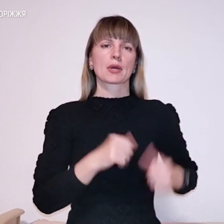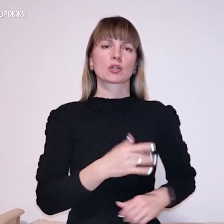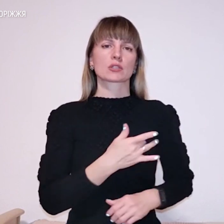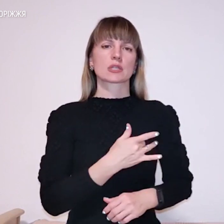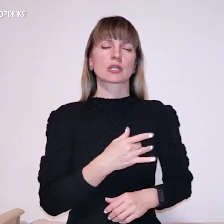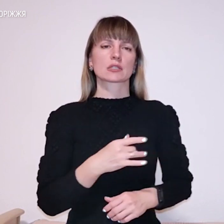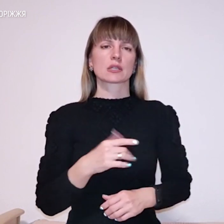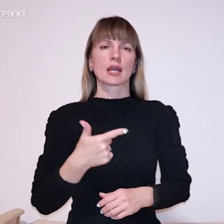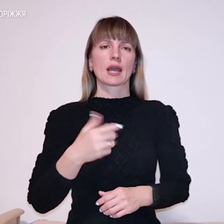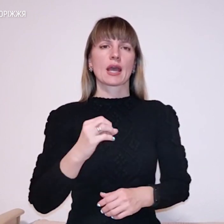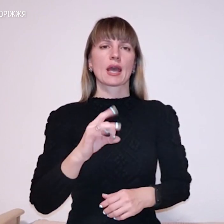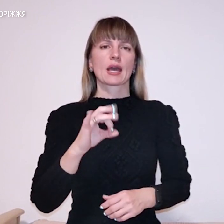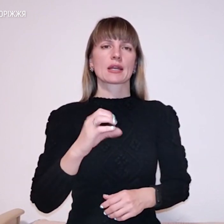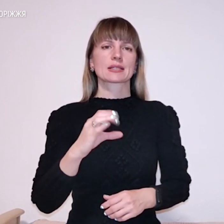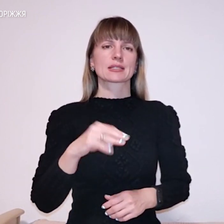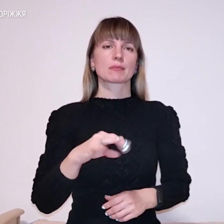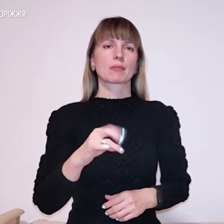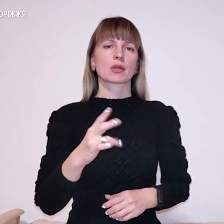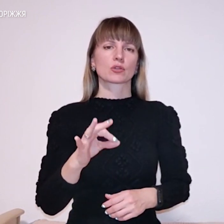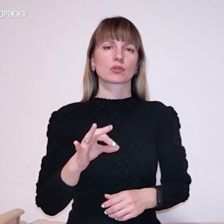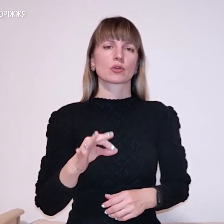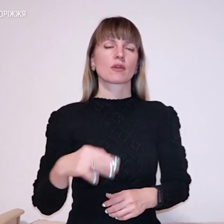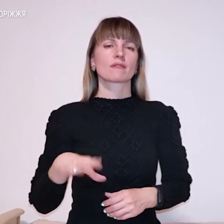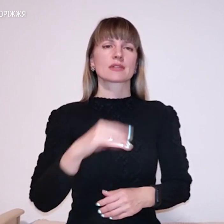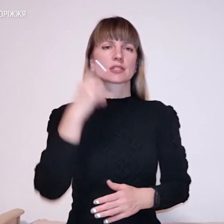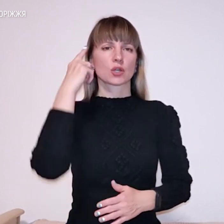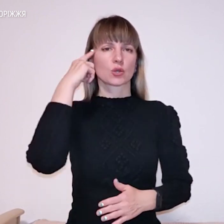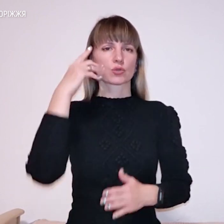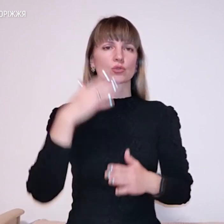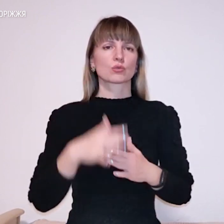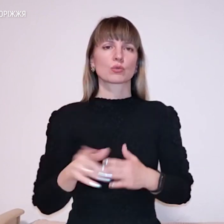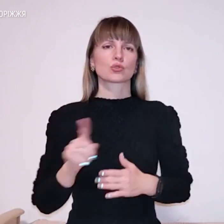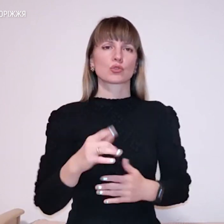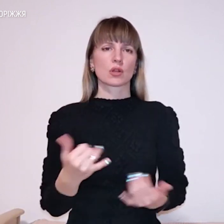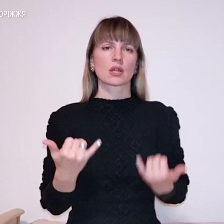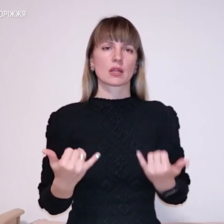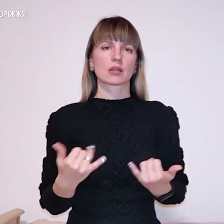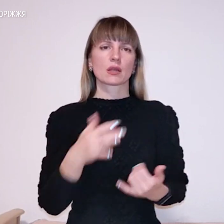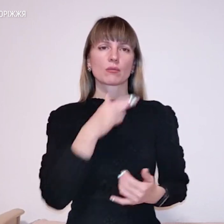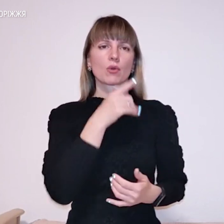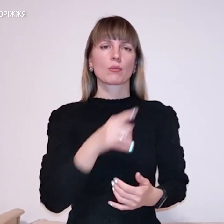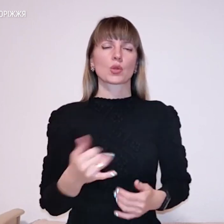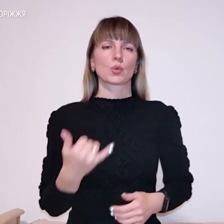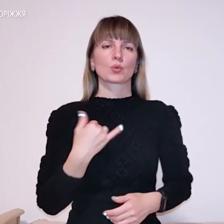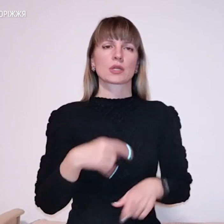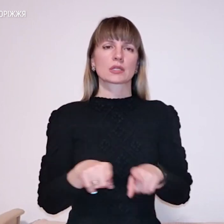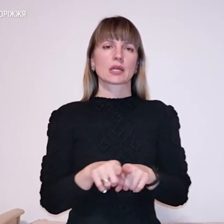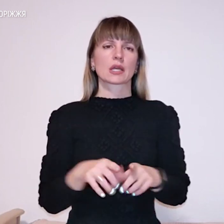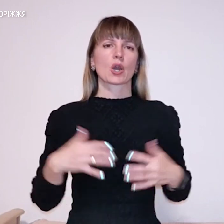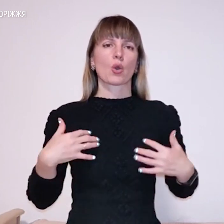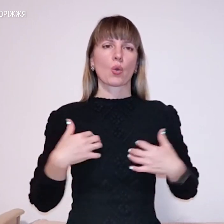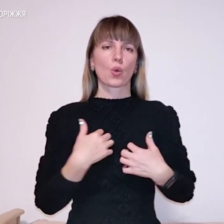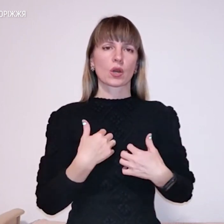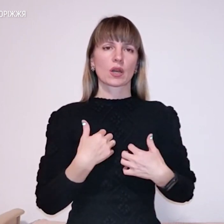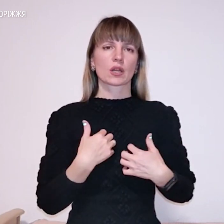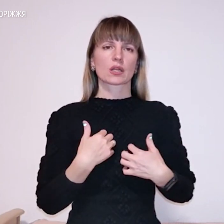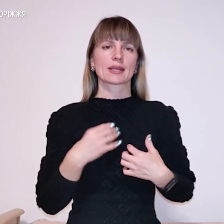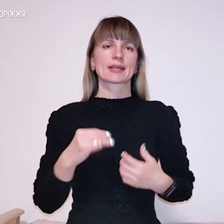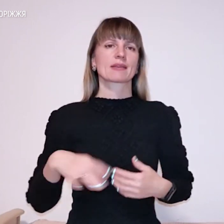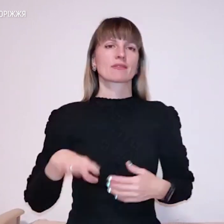Олександр Герасименко. Всі розуміють, що на даний момент у нас таке горе, і всі розуміють, що